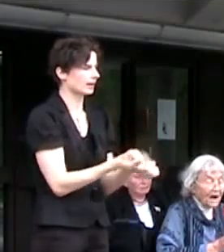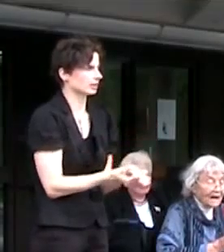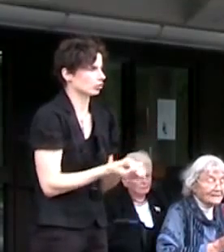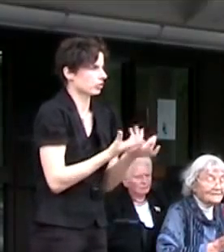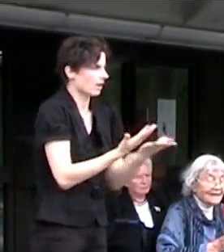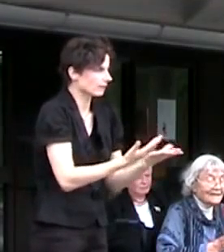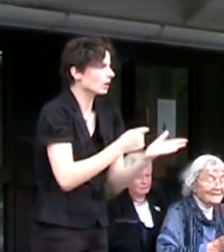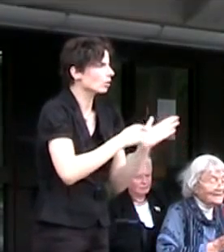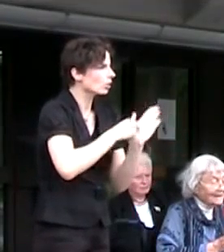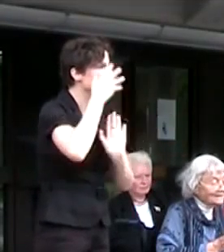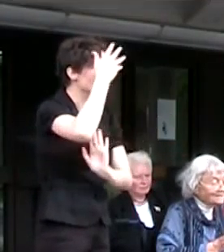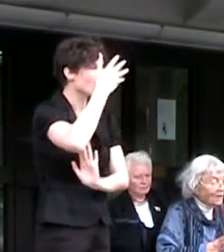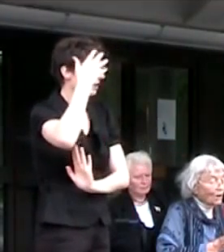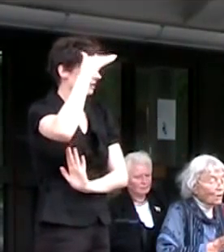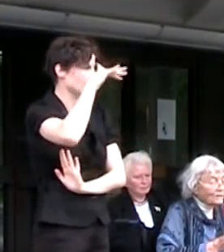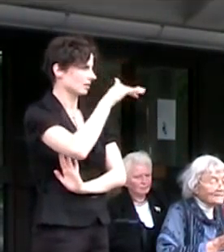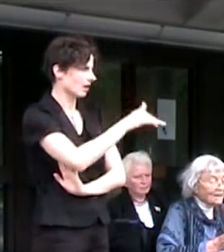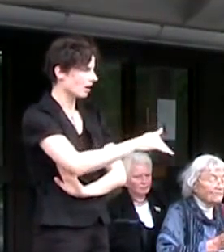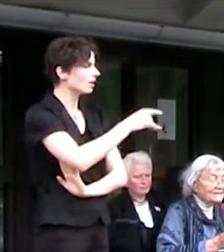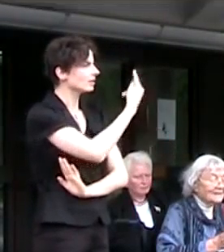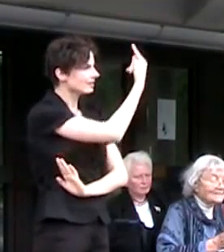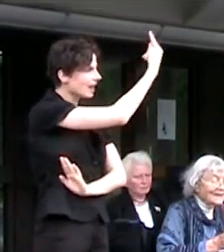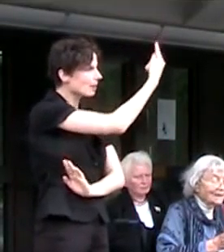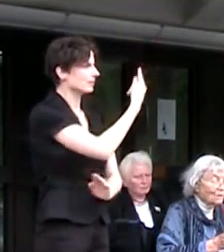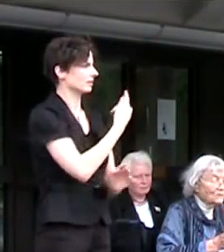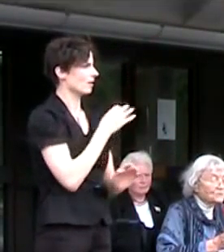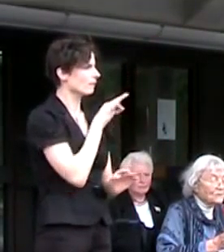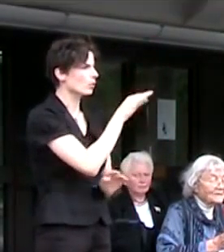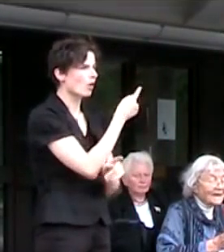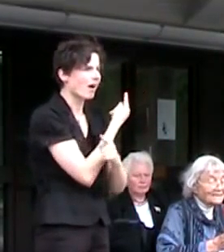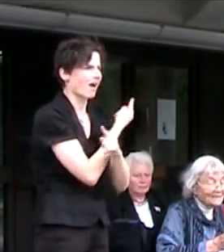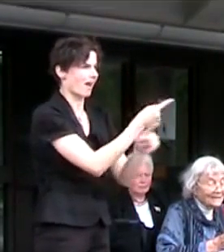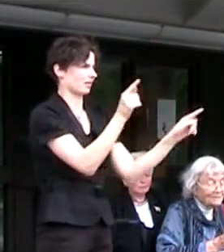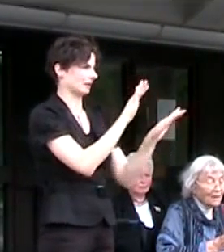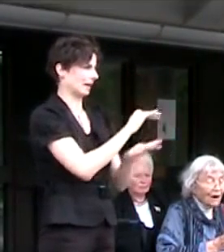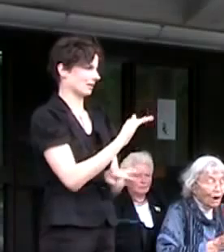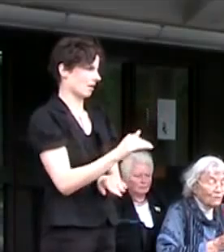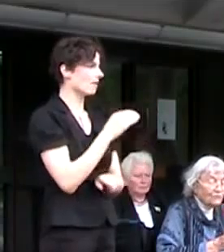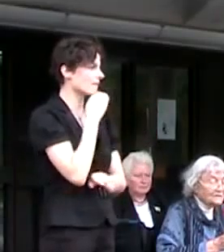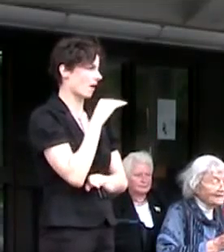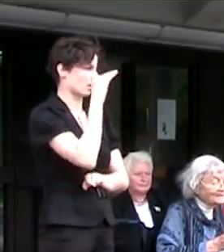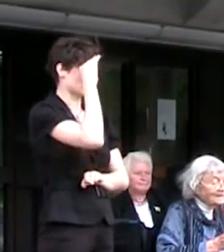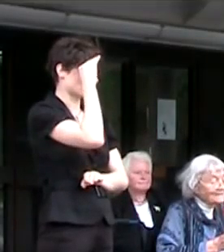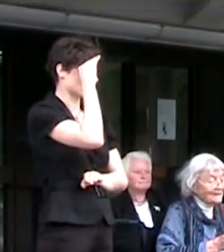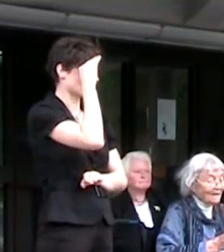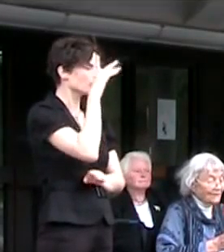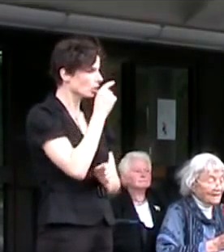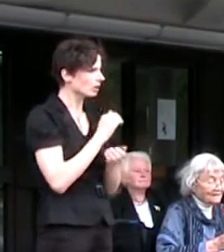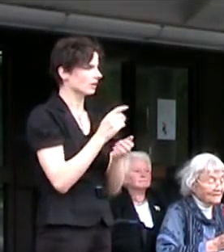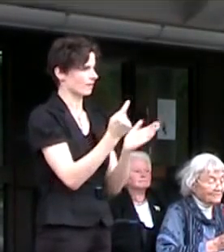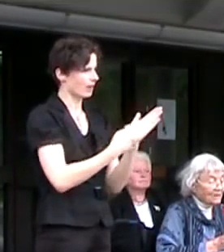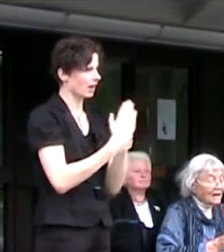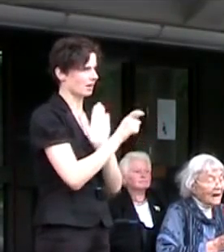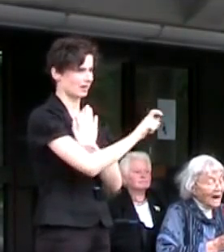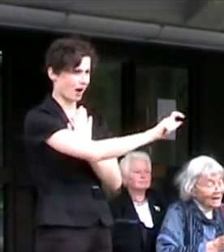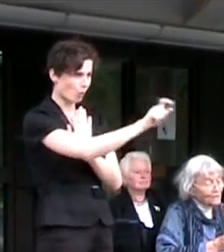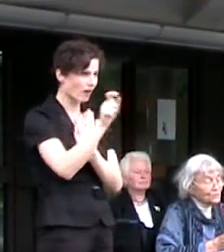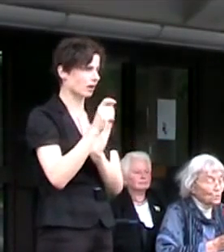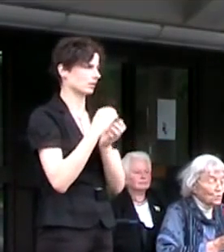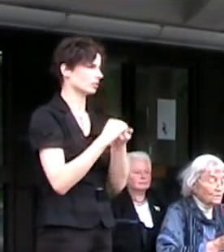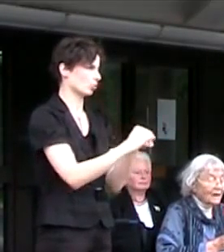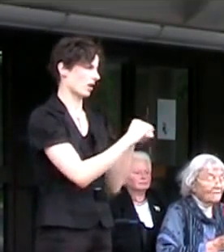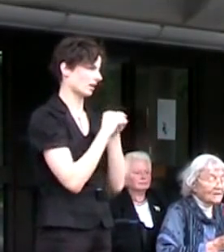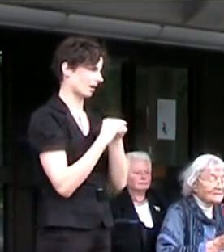und Vater seiner Kinder ist und dass er Fantasie und Solidarität auch von seinen Kindern erwartet.